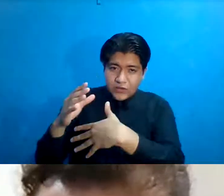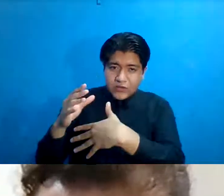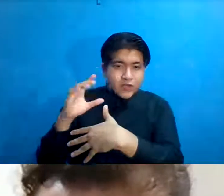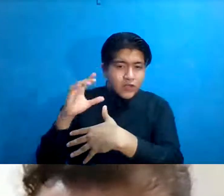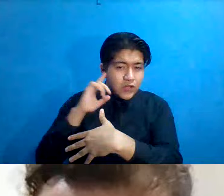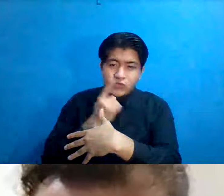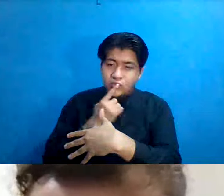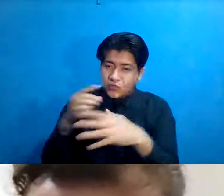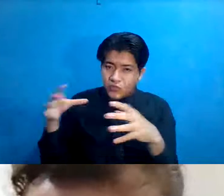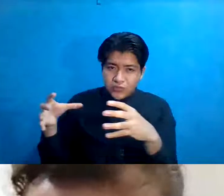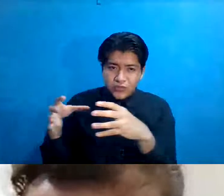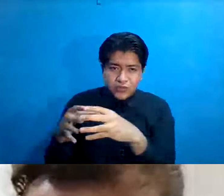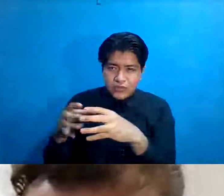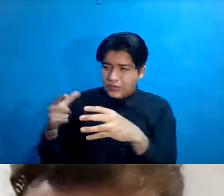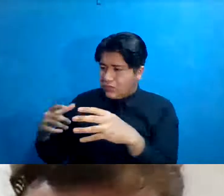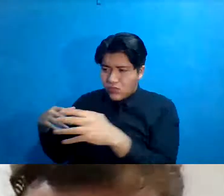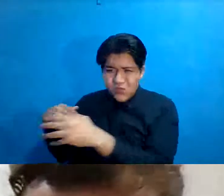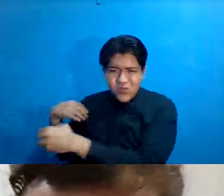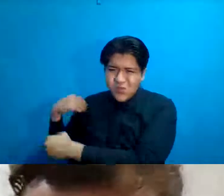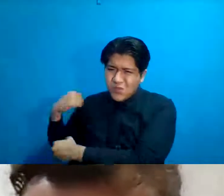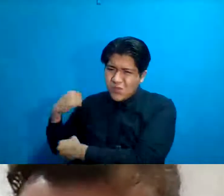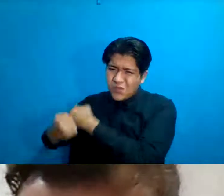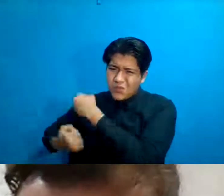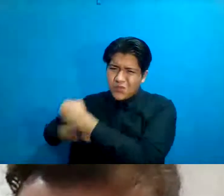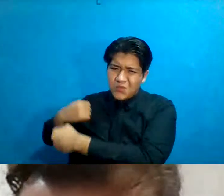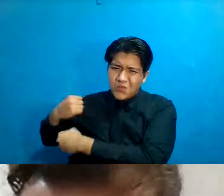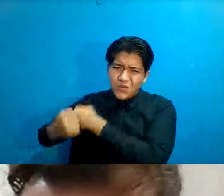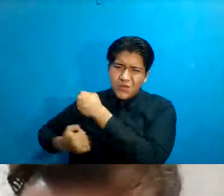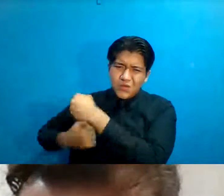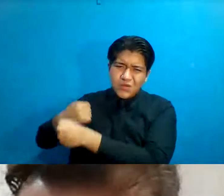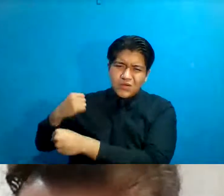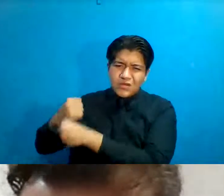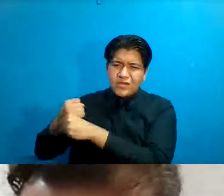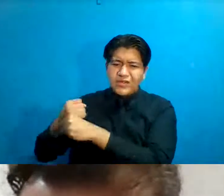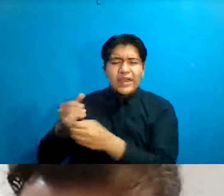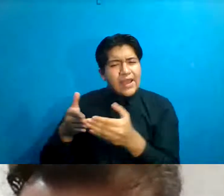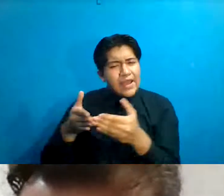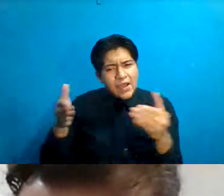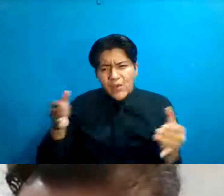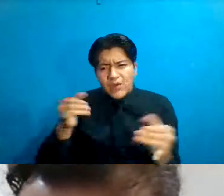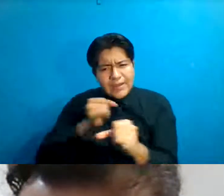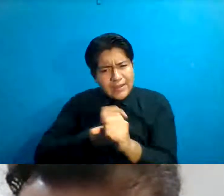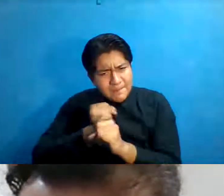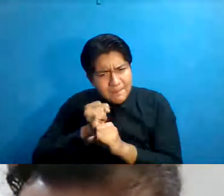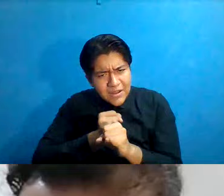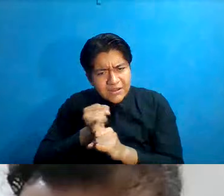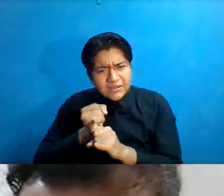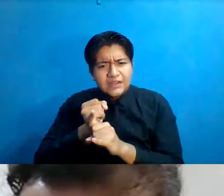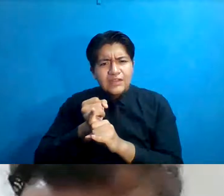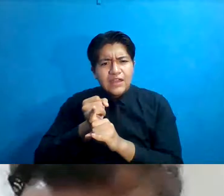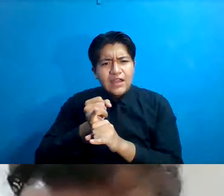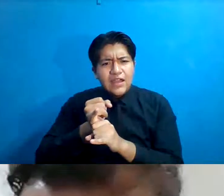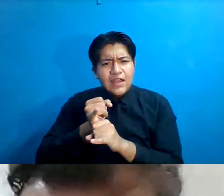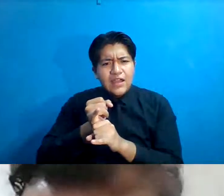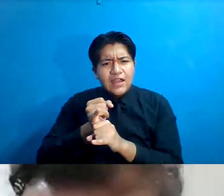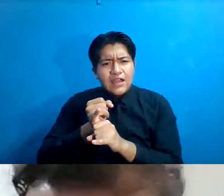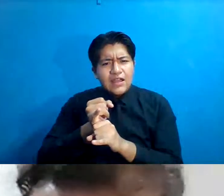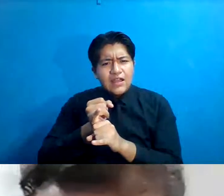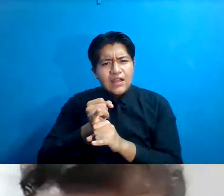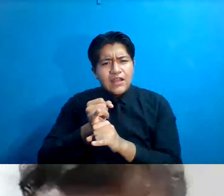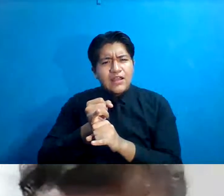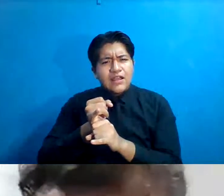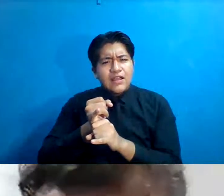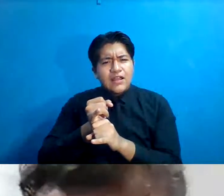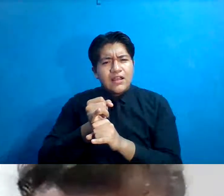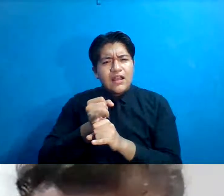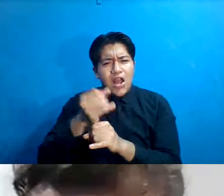ámbitos. Es necesario crear líneas de investigación, es necesario aprender y